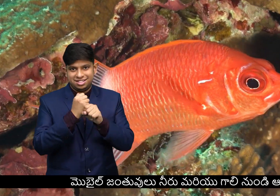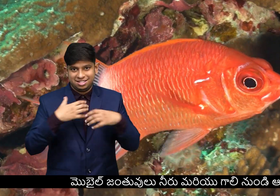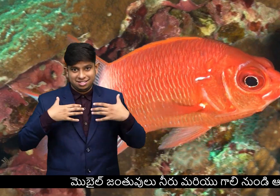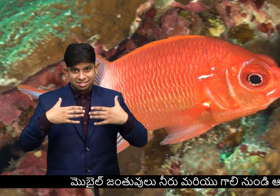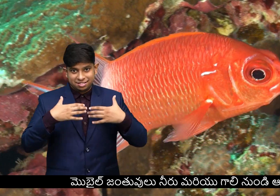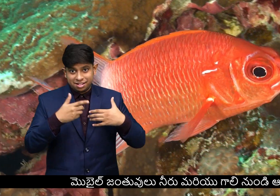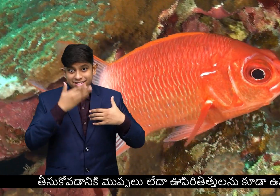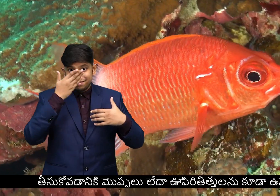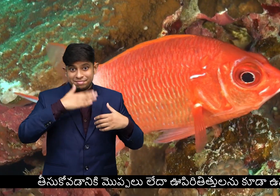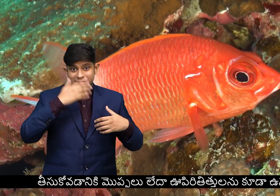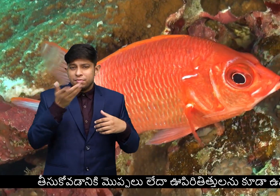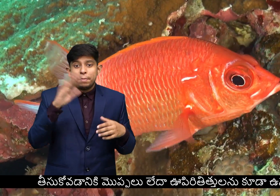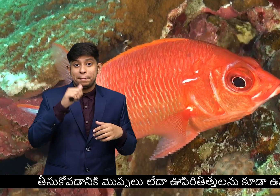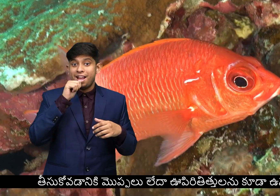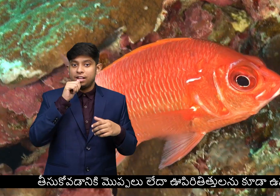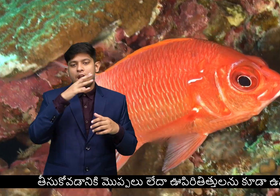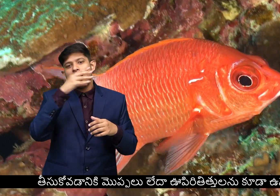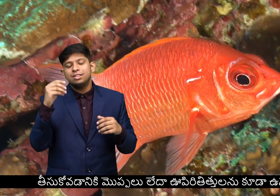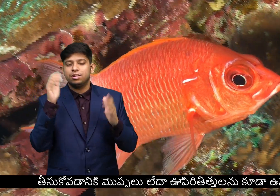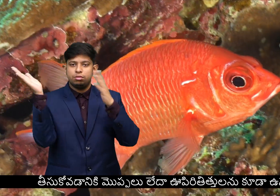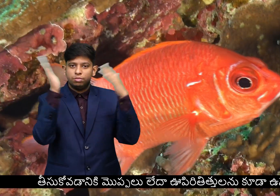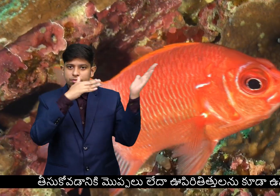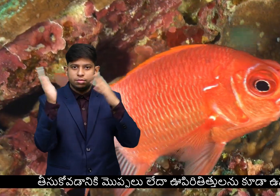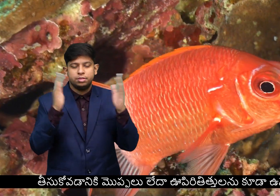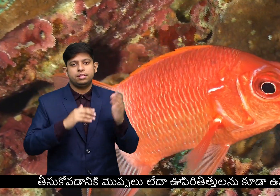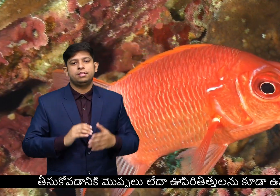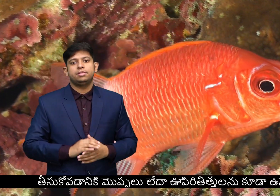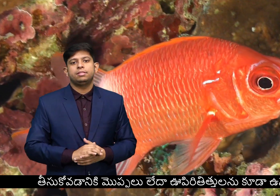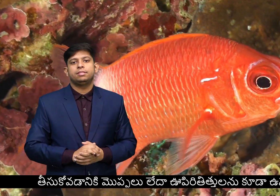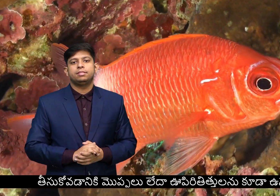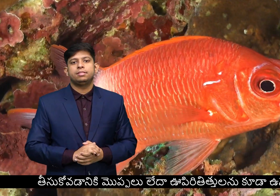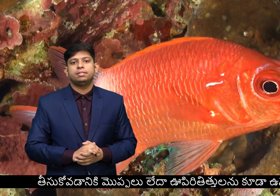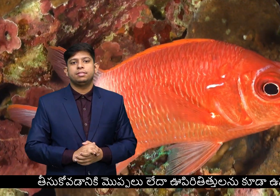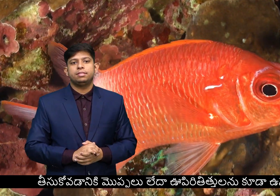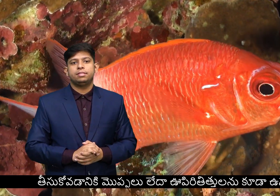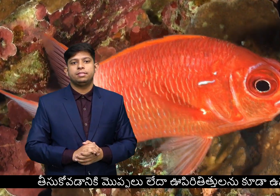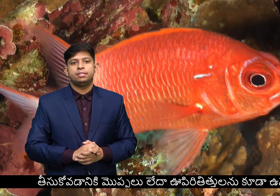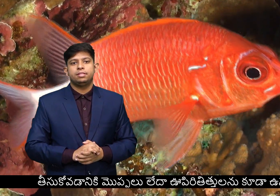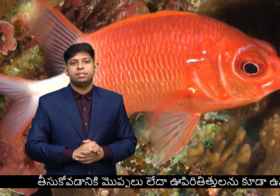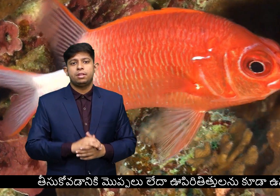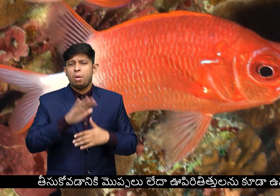నుండి ఆక్సిజన్ తీసుకోవడానికి మొప్పలు లేదా ఊపిరితిత్తులను కూడా ఉపయోగిస్తాయి.